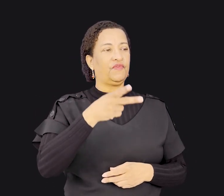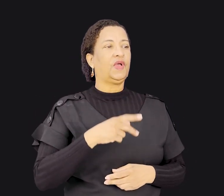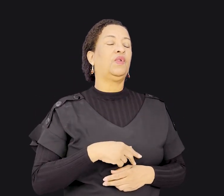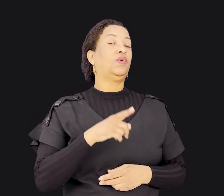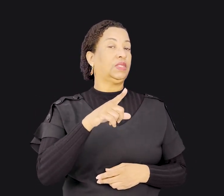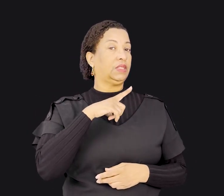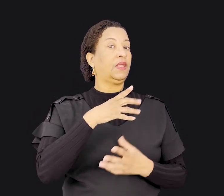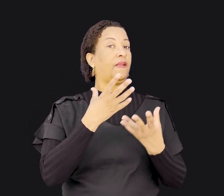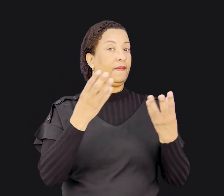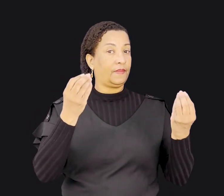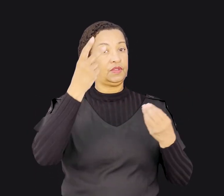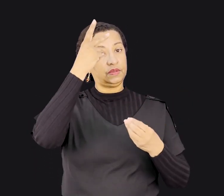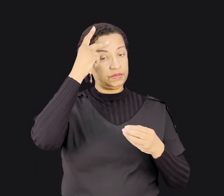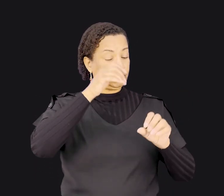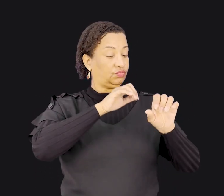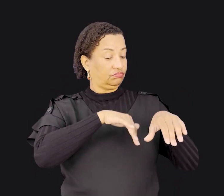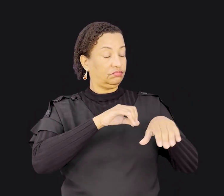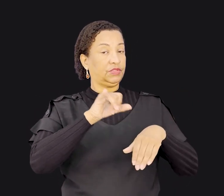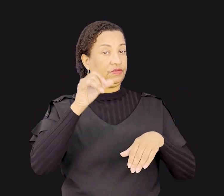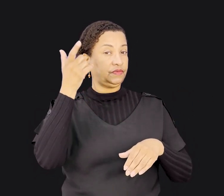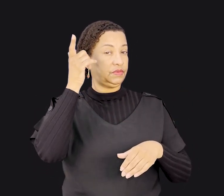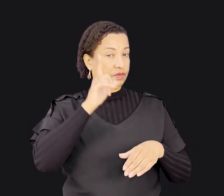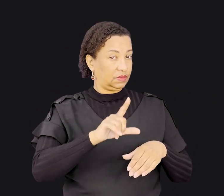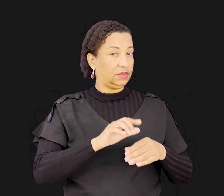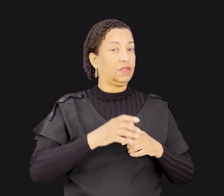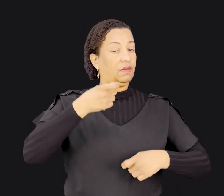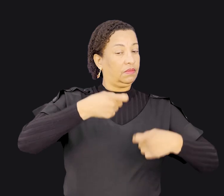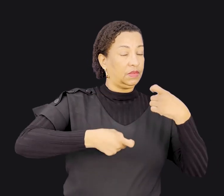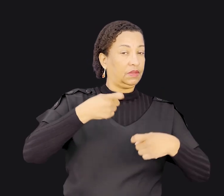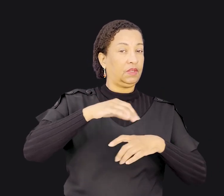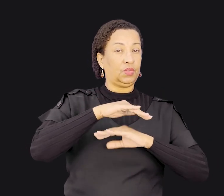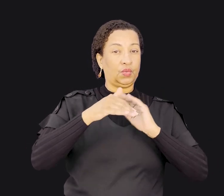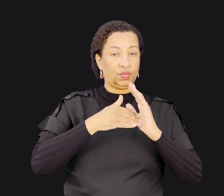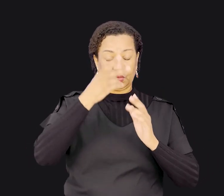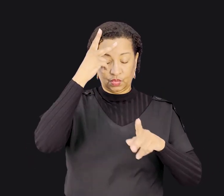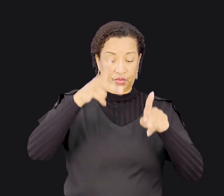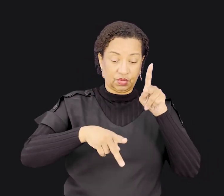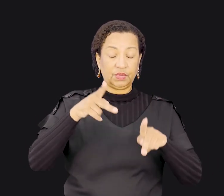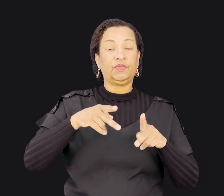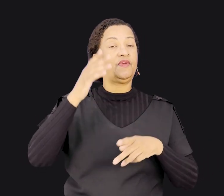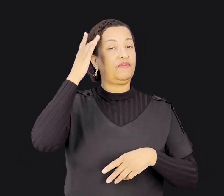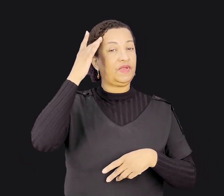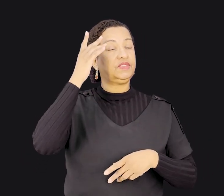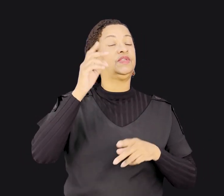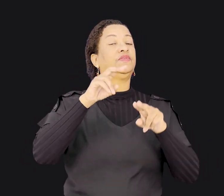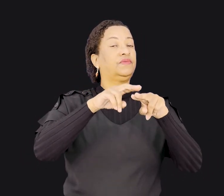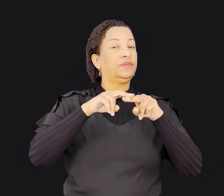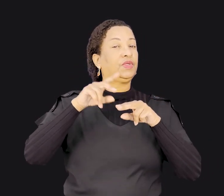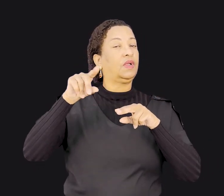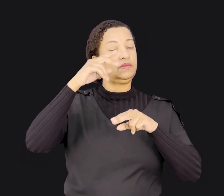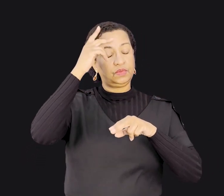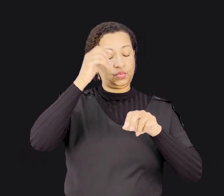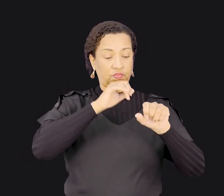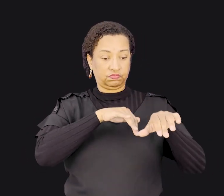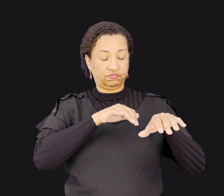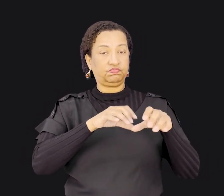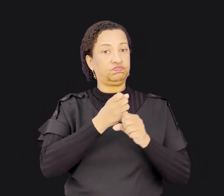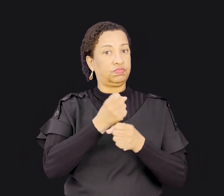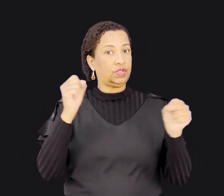muita gente nesse exército. Se você ganhar a batalha com toda essa gente, vai achar que foi por causa do grande exército. Por isso quero que você fale